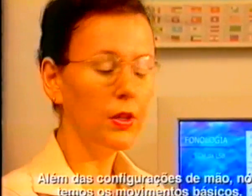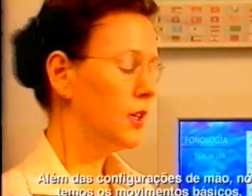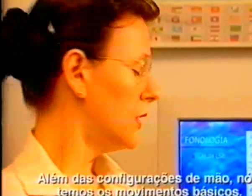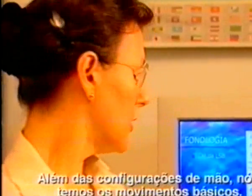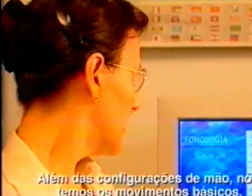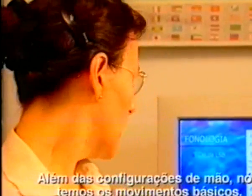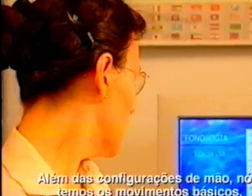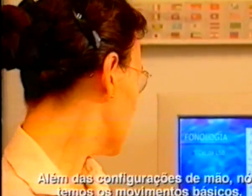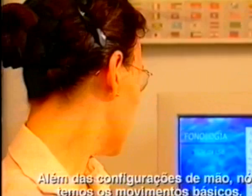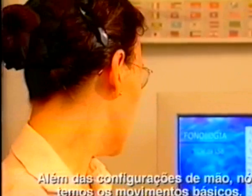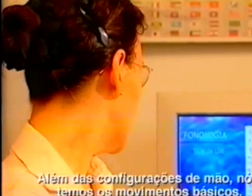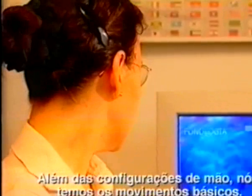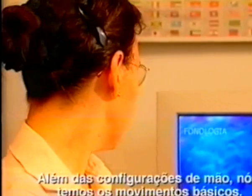mão, nós temos